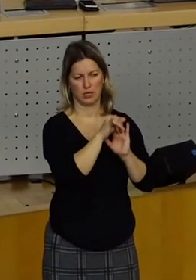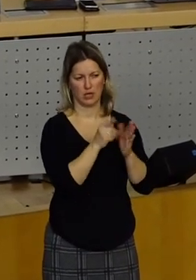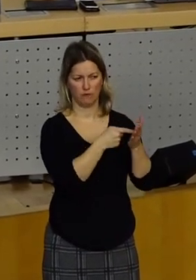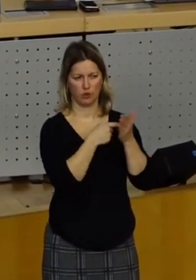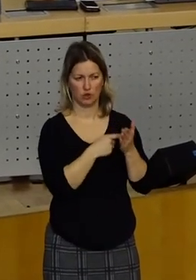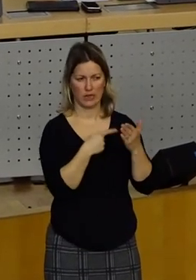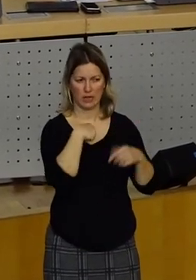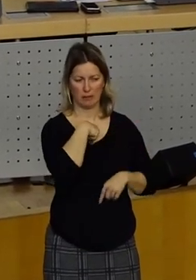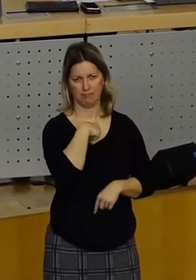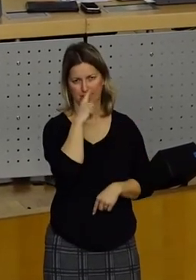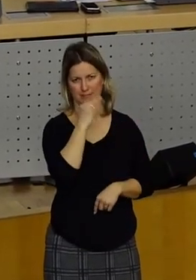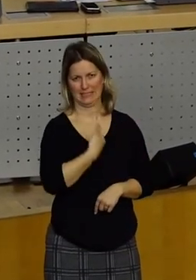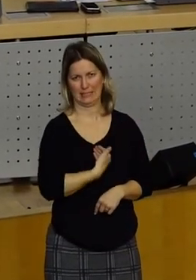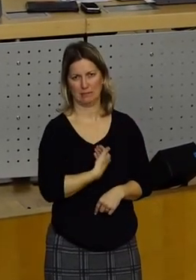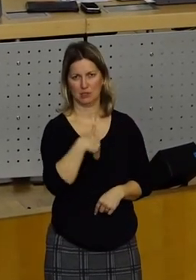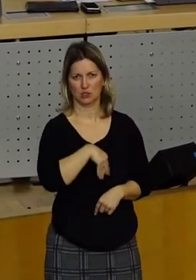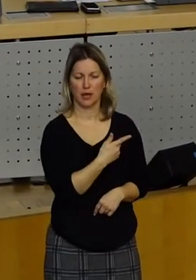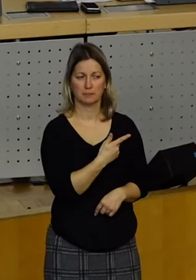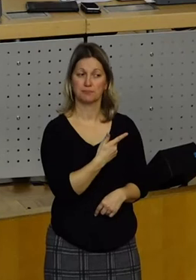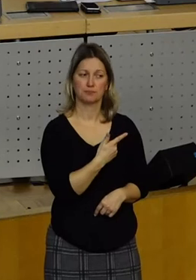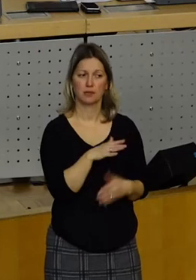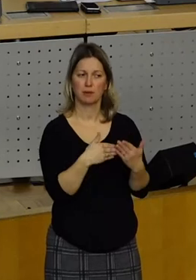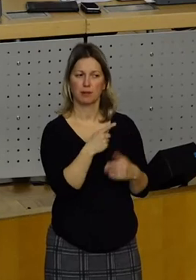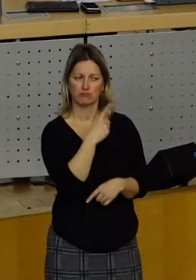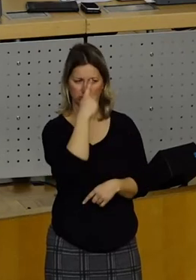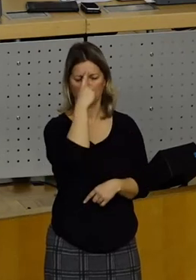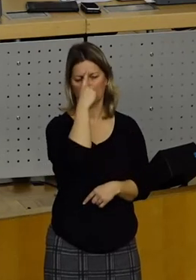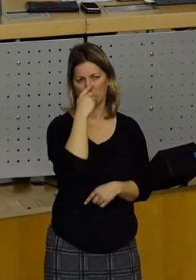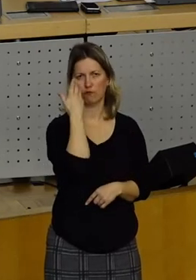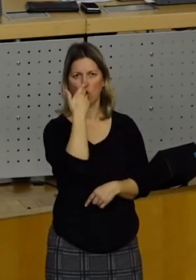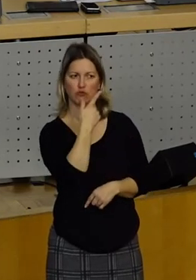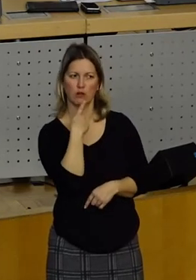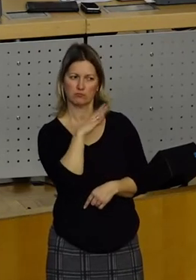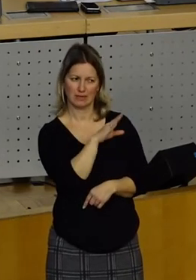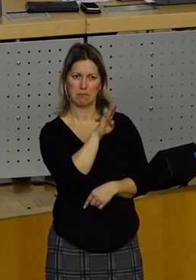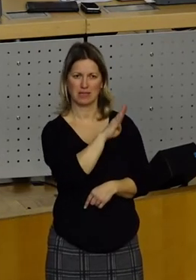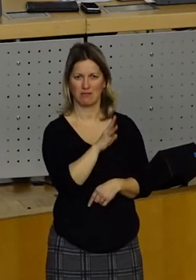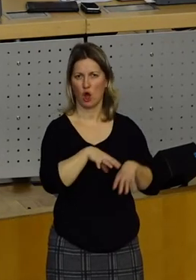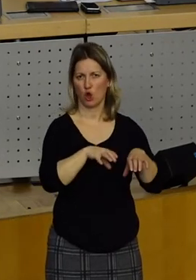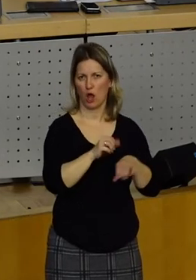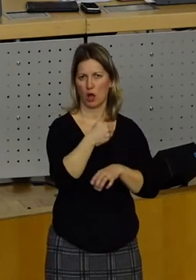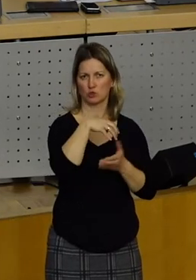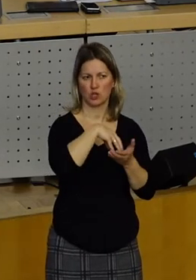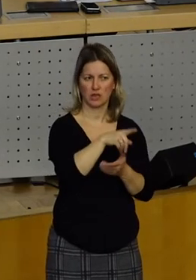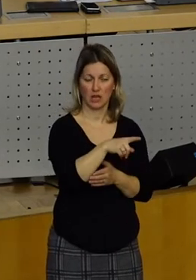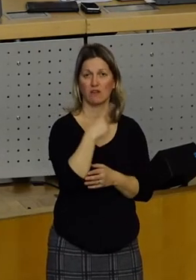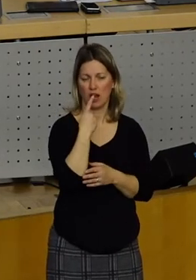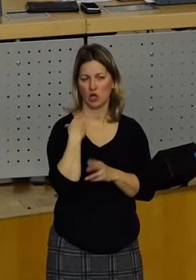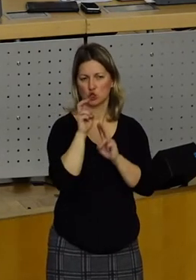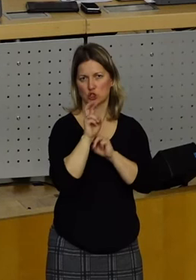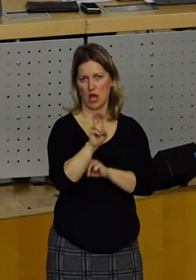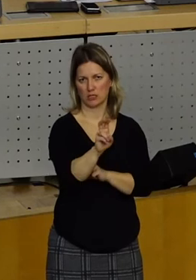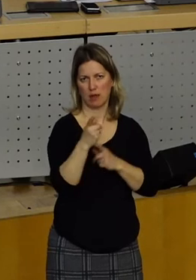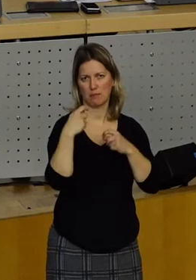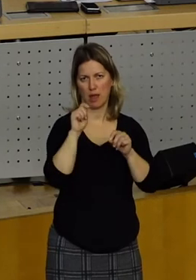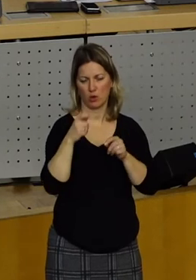möchte ich kurz erwähnen es gibt wird die idee eine straßenbahn dort in brazzaville zu bauen sondern große staaten waren die 18 kilometer lang